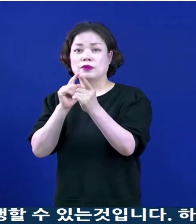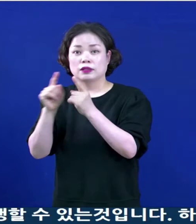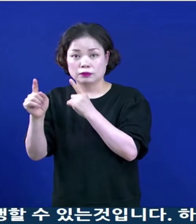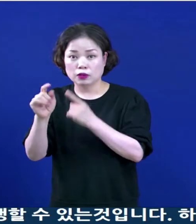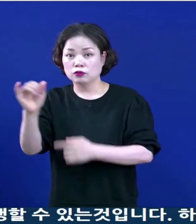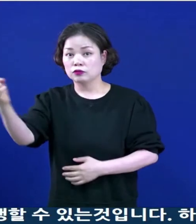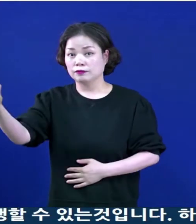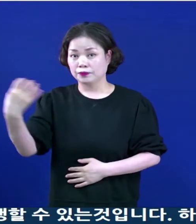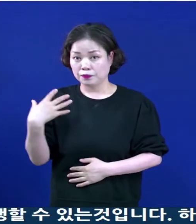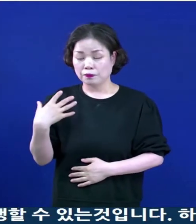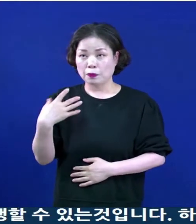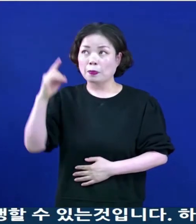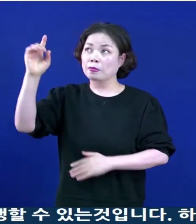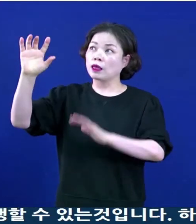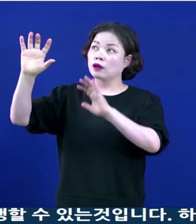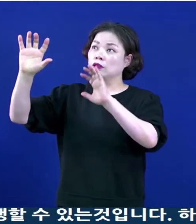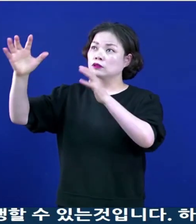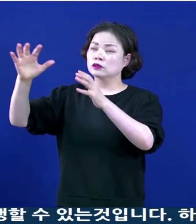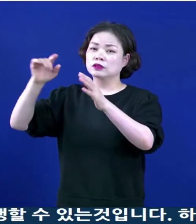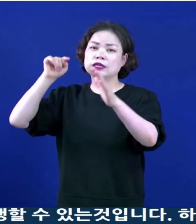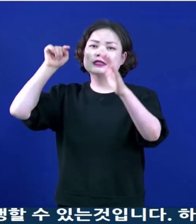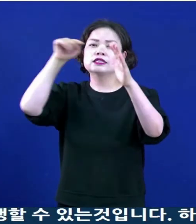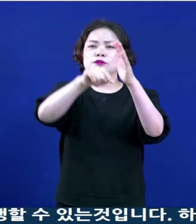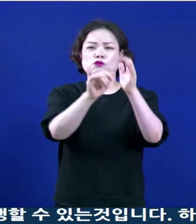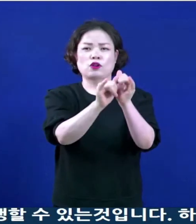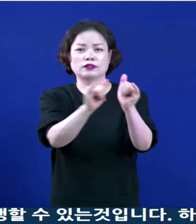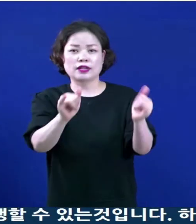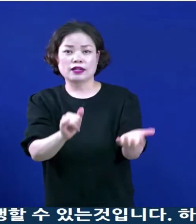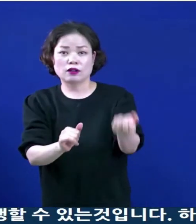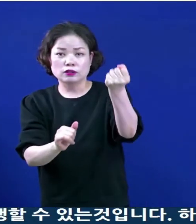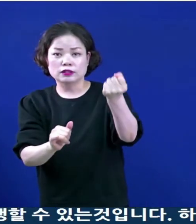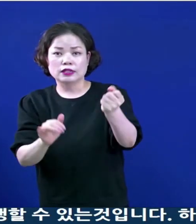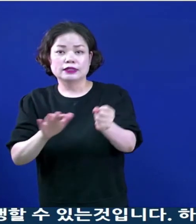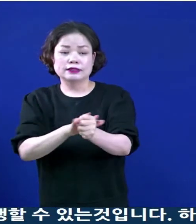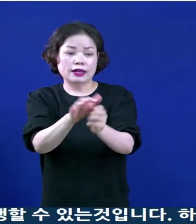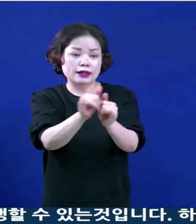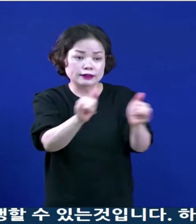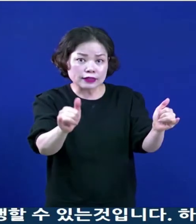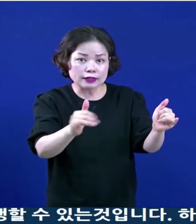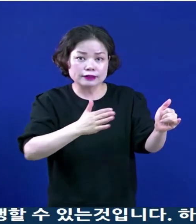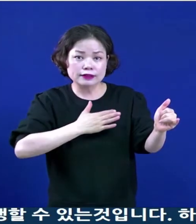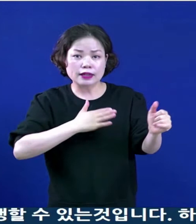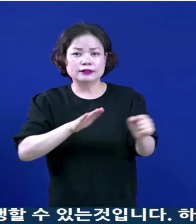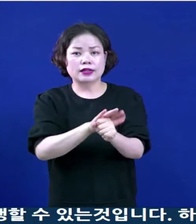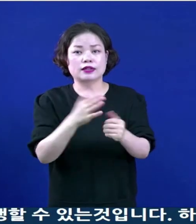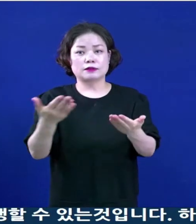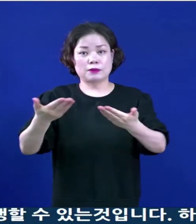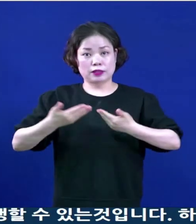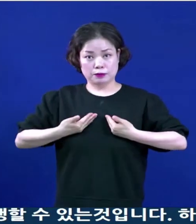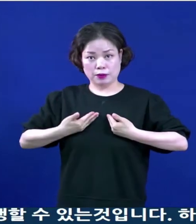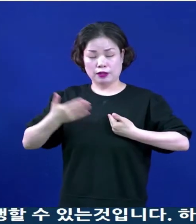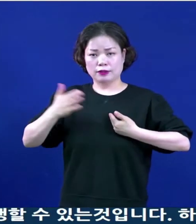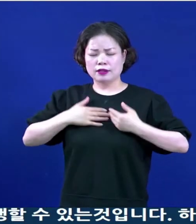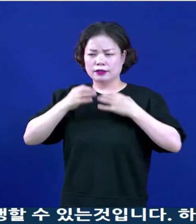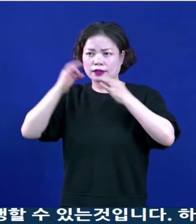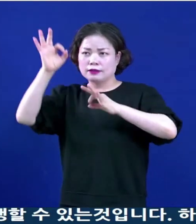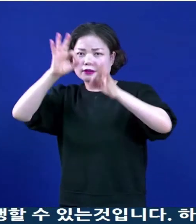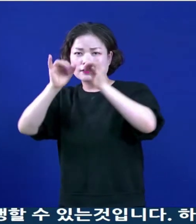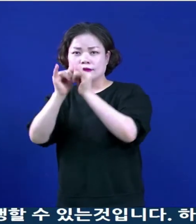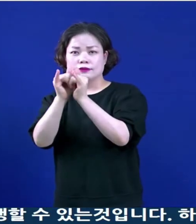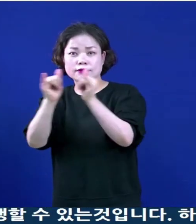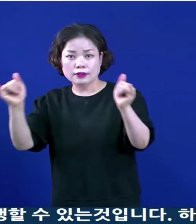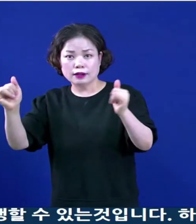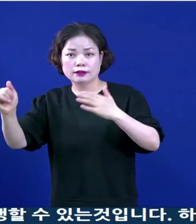말씀하고 있습니다. 천국은 침노하는 자의 것입니다. 나를 사랑하는 자들이 나의 사랑을 입으며 나를 간절히 찾는